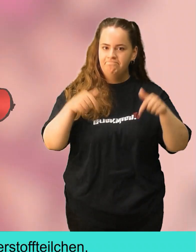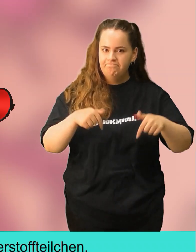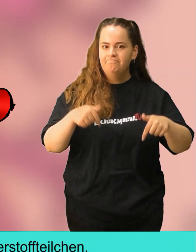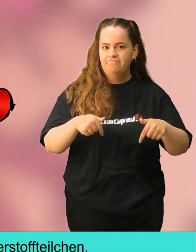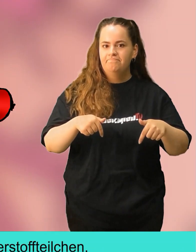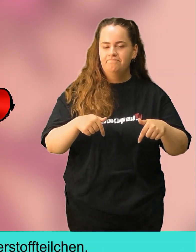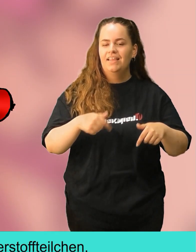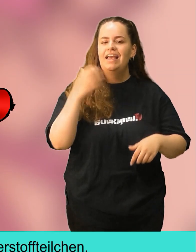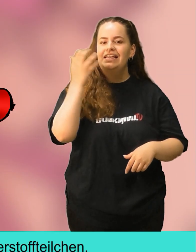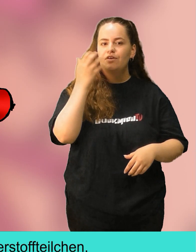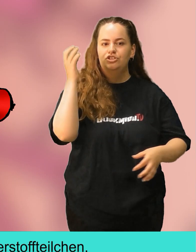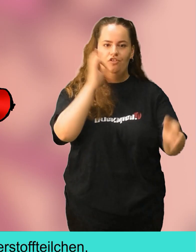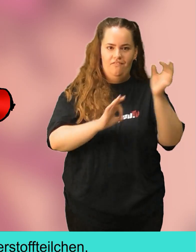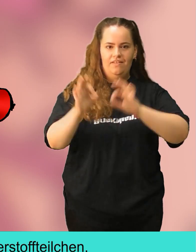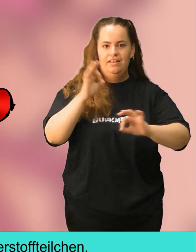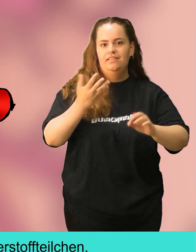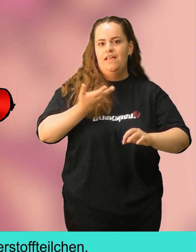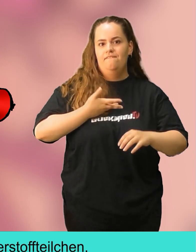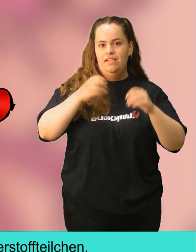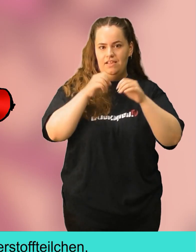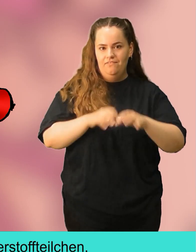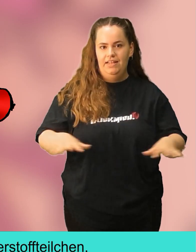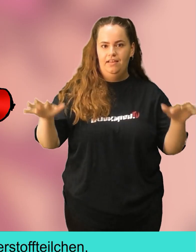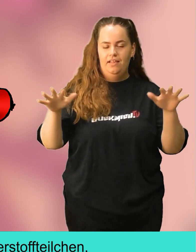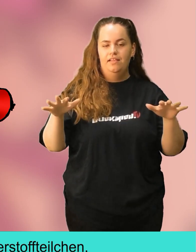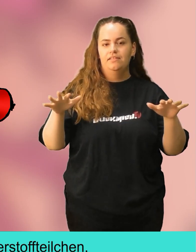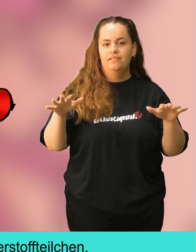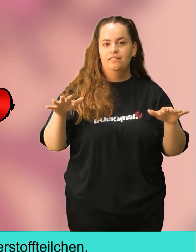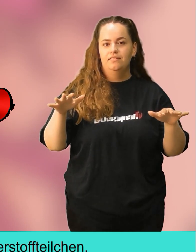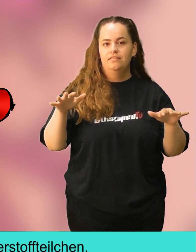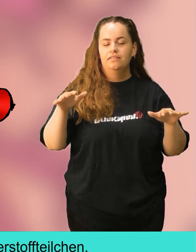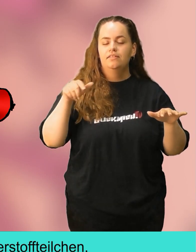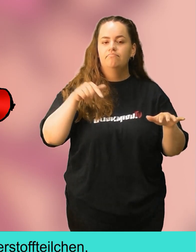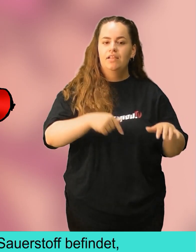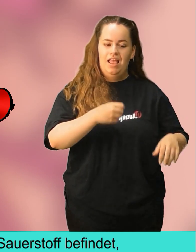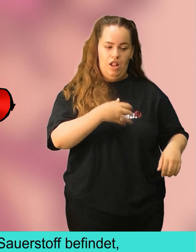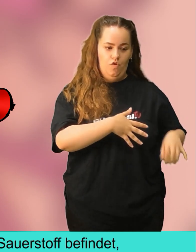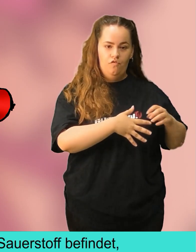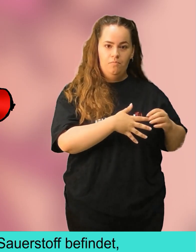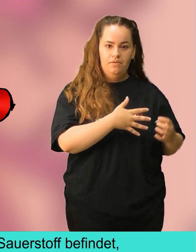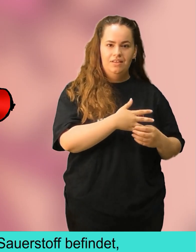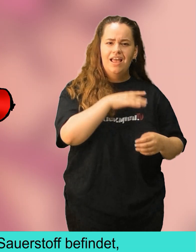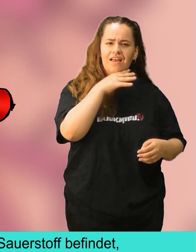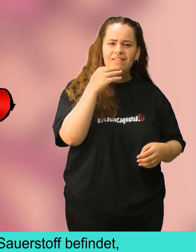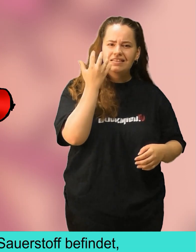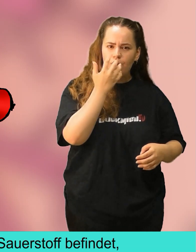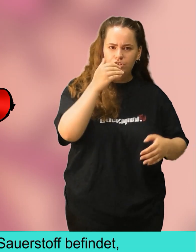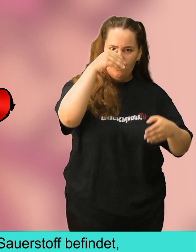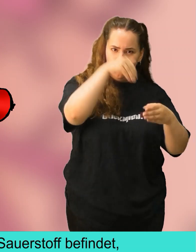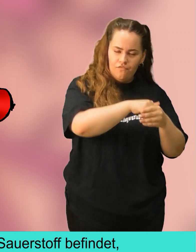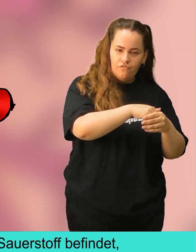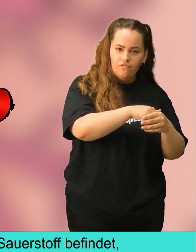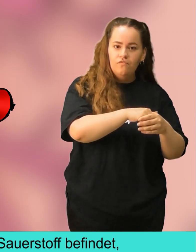In unserem Fall sind es die Sauerstoffteilchen, die sich verteilen wollen. Da sich in den Lungenbläschen